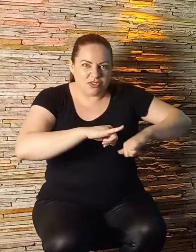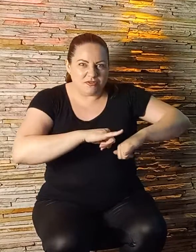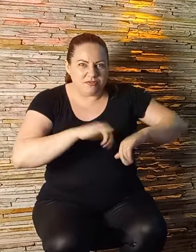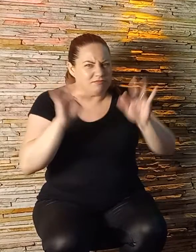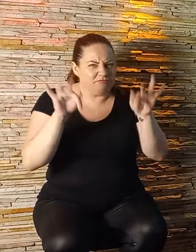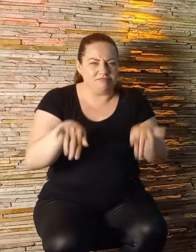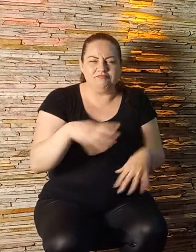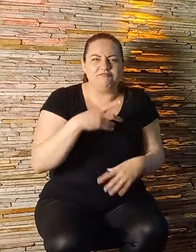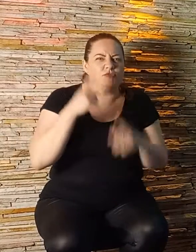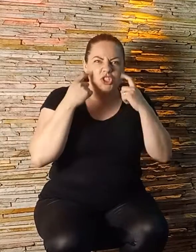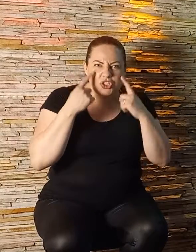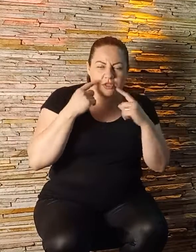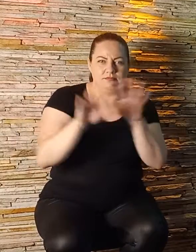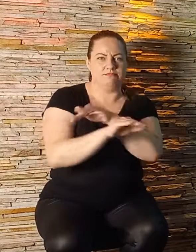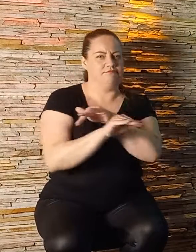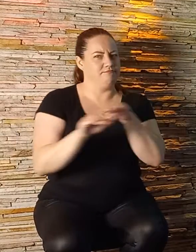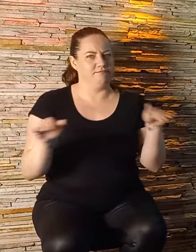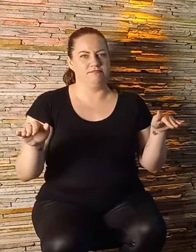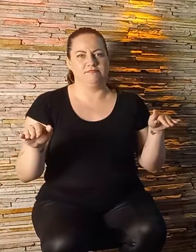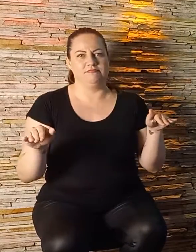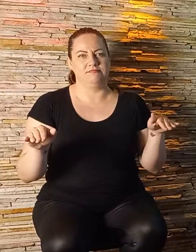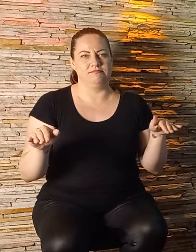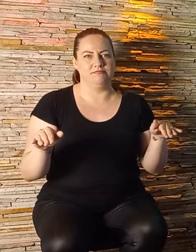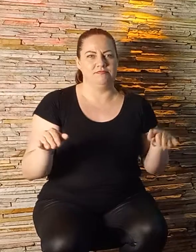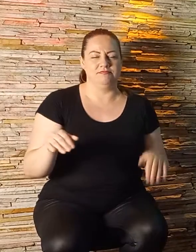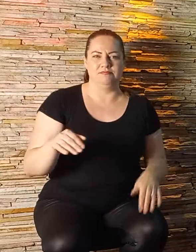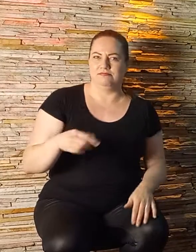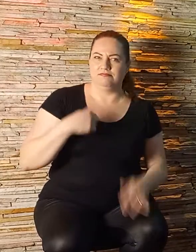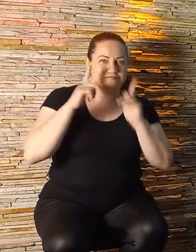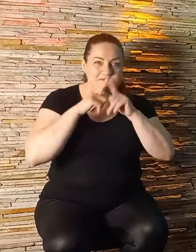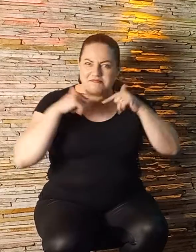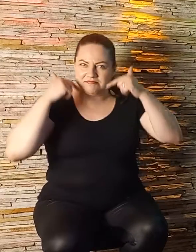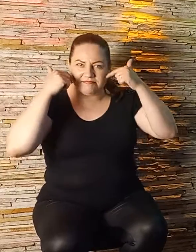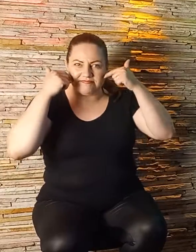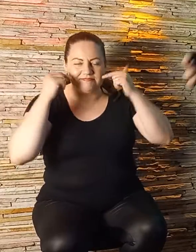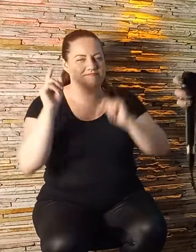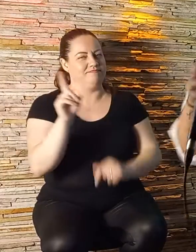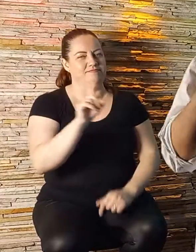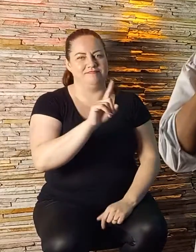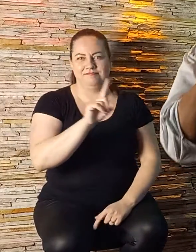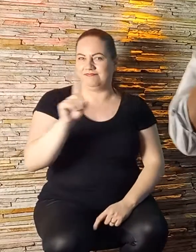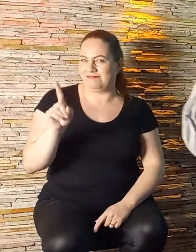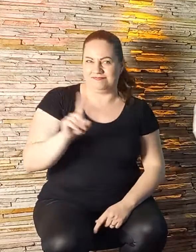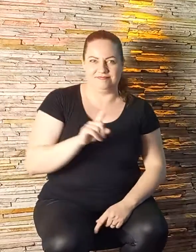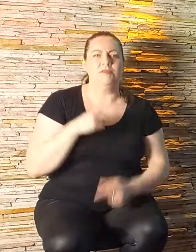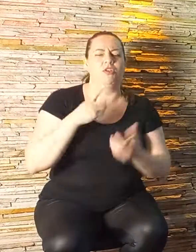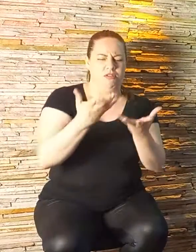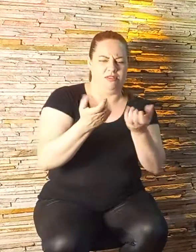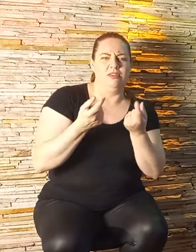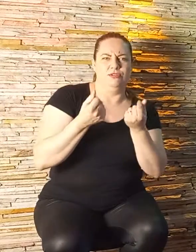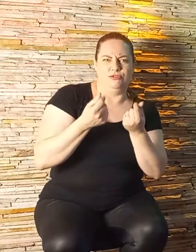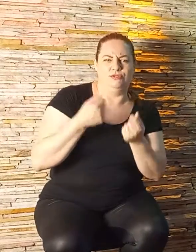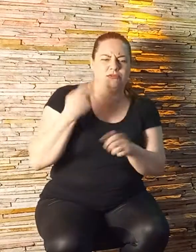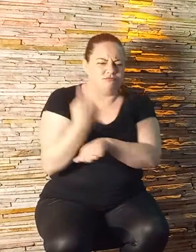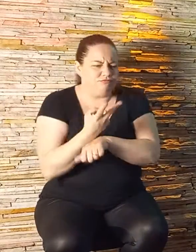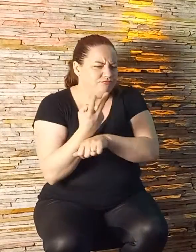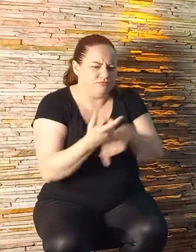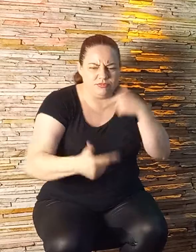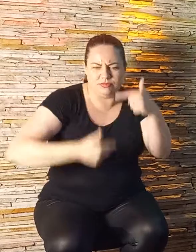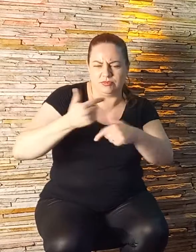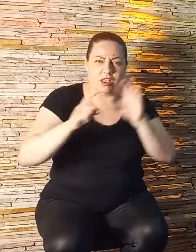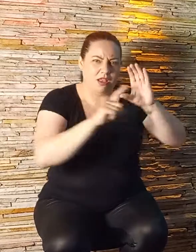nossa guru mais segura o meu choro eu não falo mais mas o rio mais quero ganhar na cinco atrás